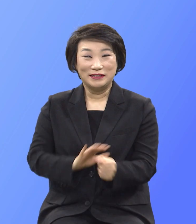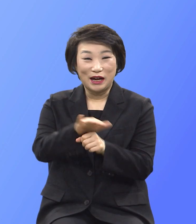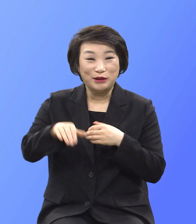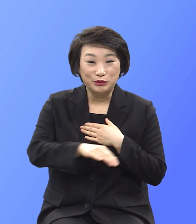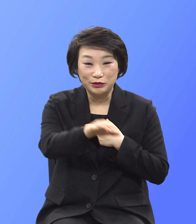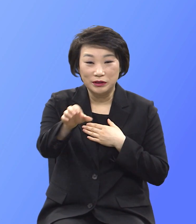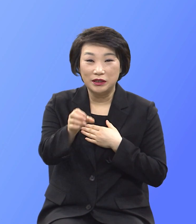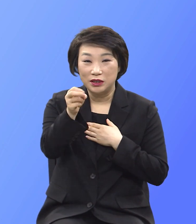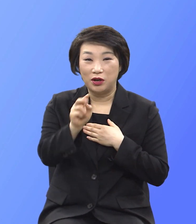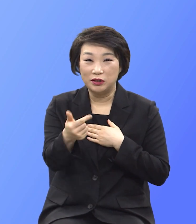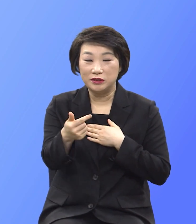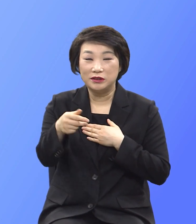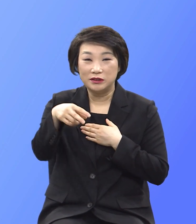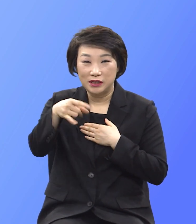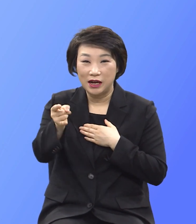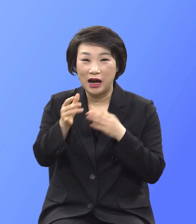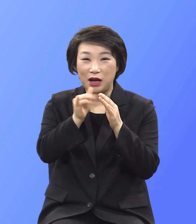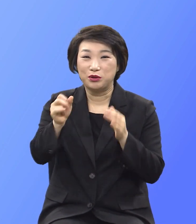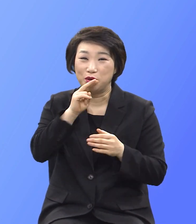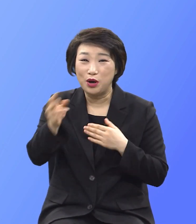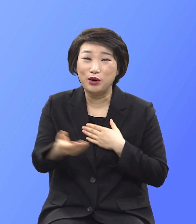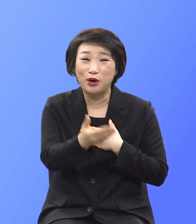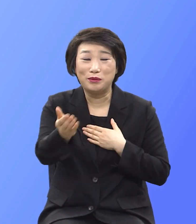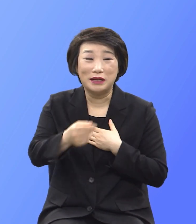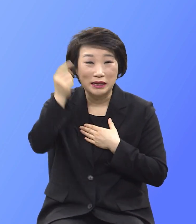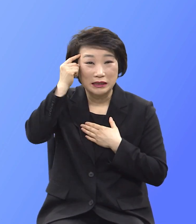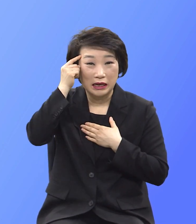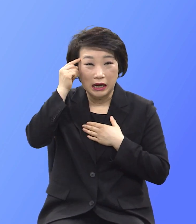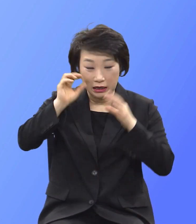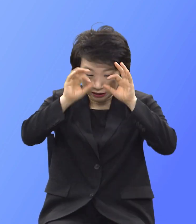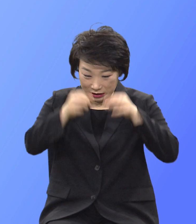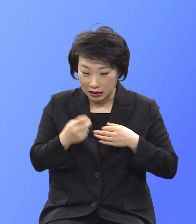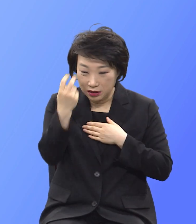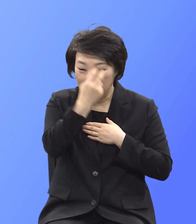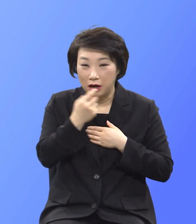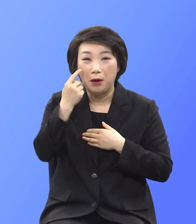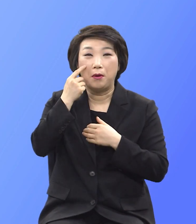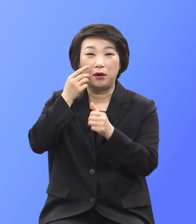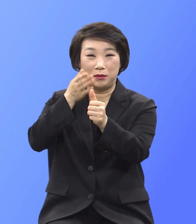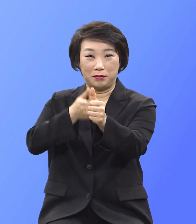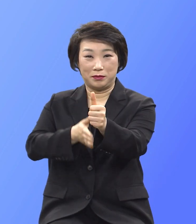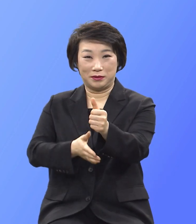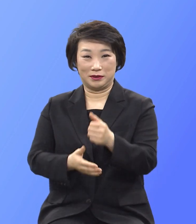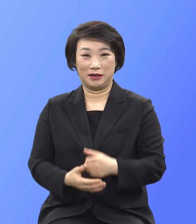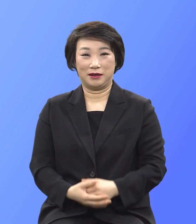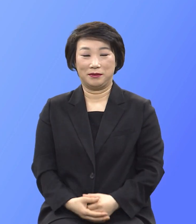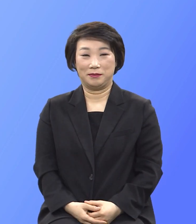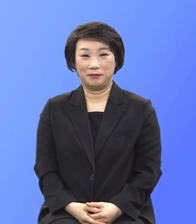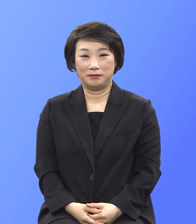사랑하는 연세가족이요, 나의 생각을 한번 잘 점검해 보세요.